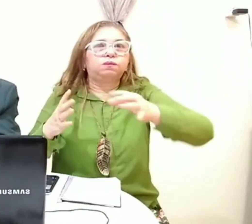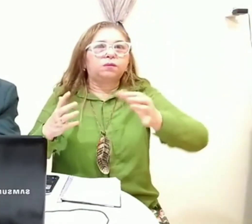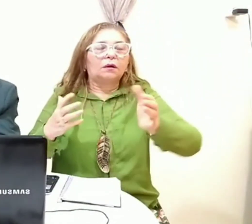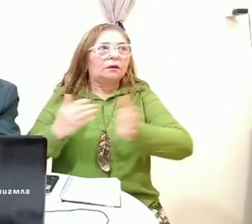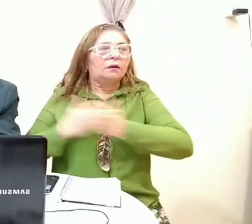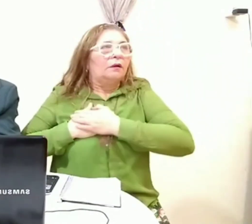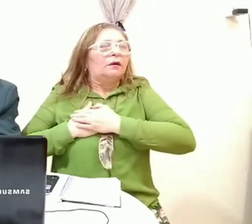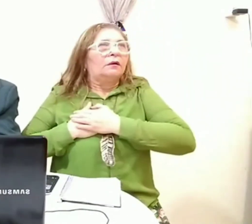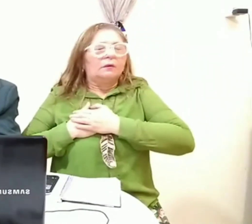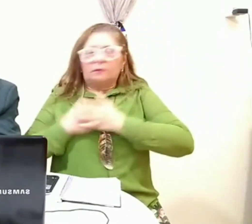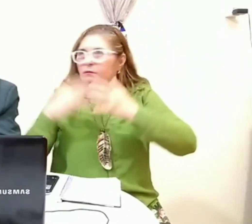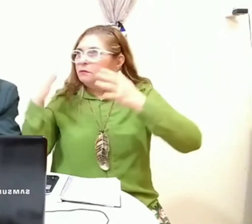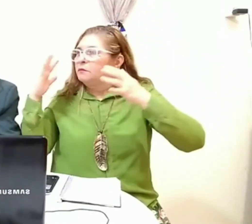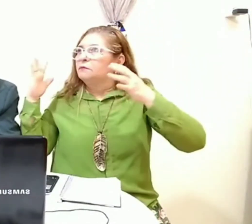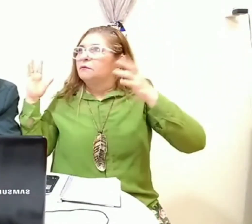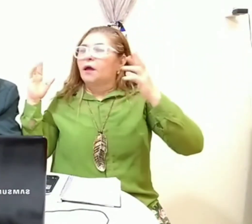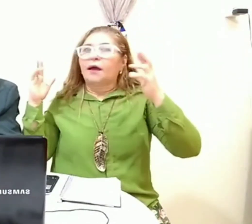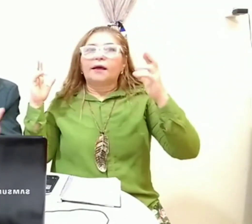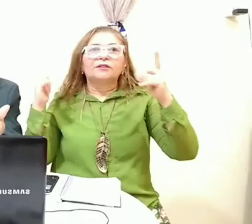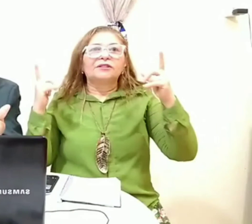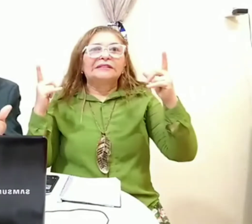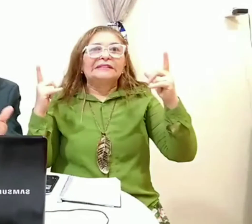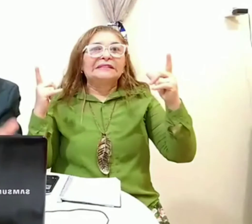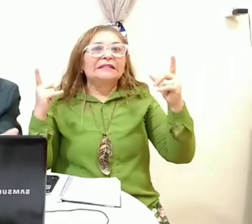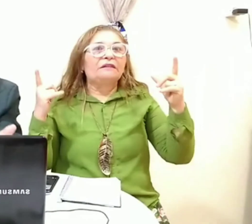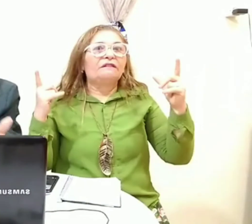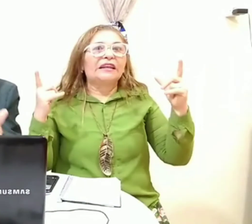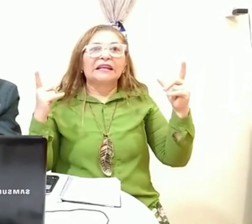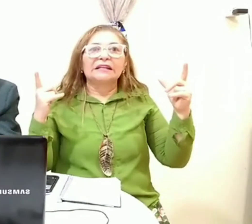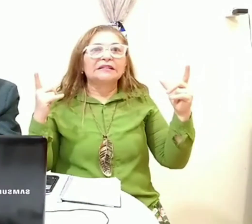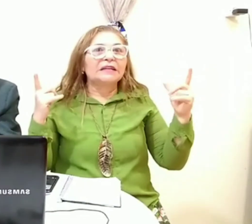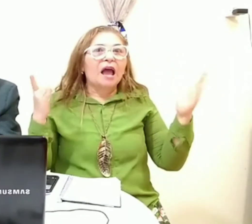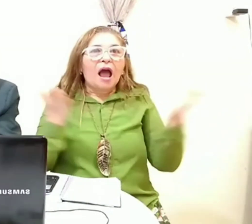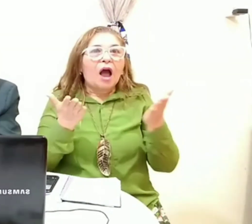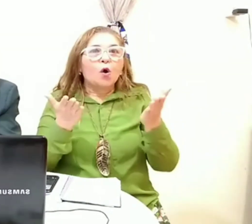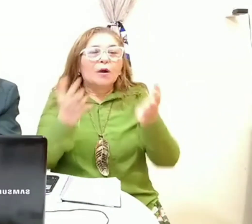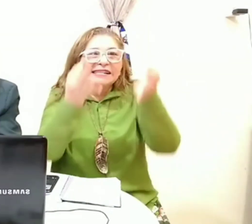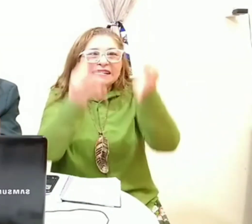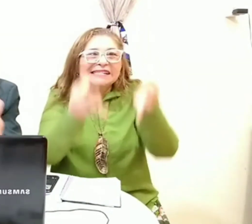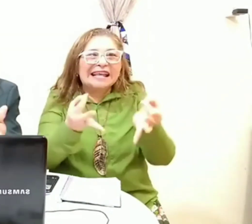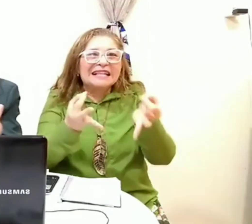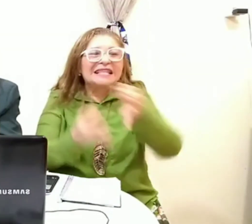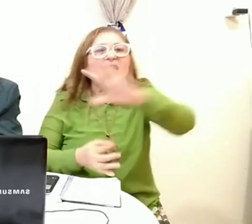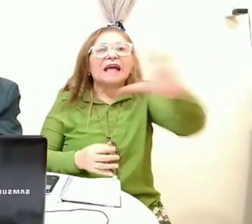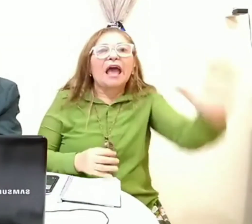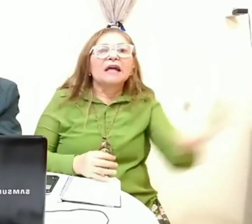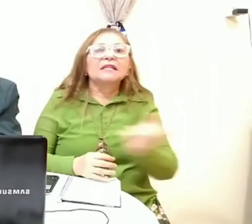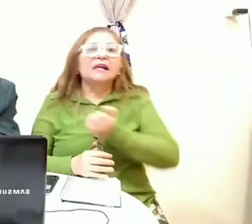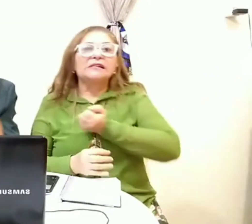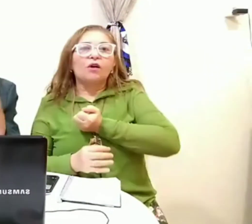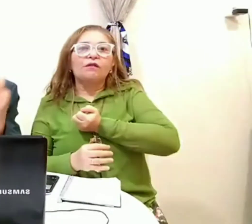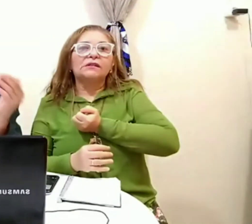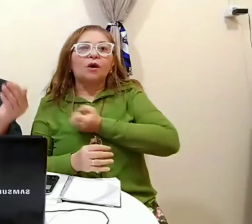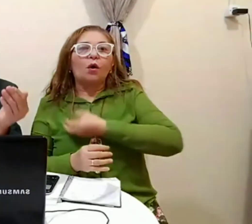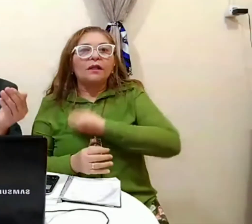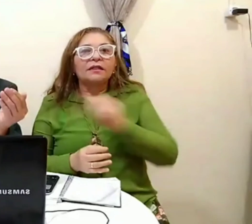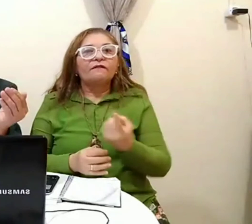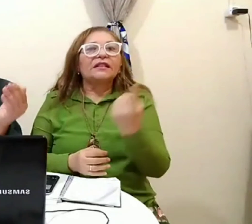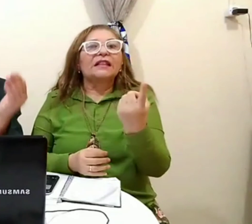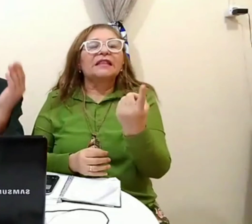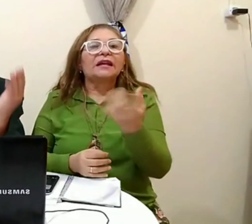daquela pessoa. Ele se torna o penhor, né, diante de Deus. É a garantia de que nós